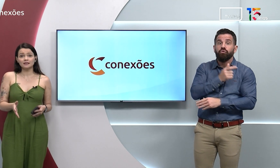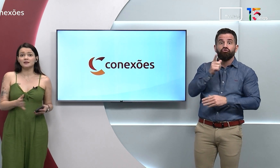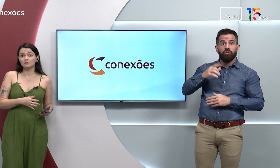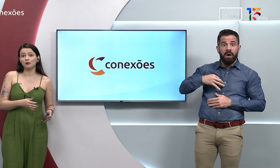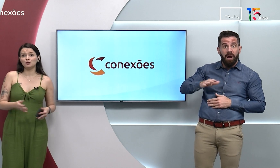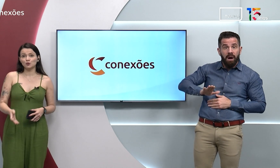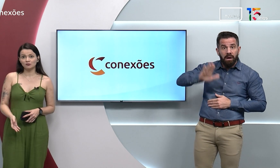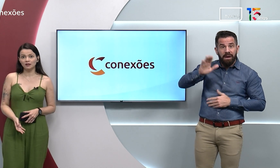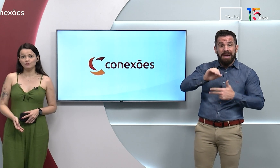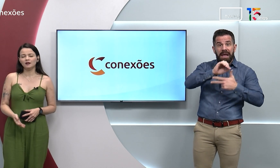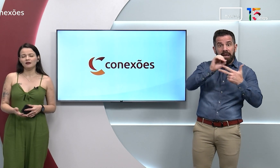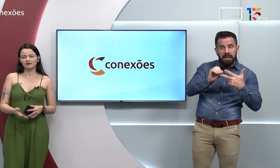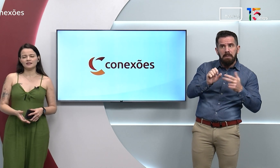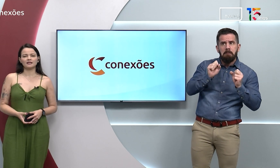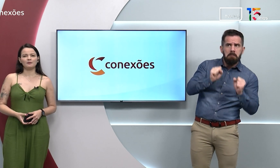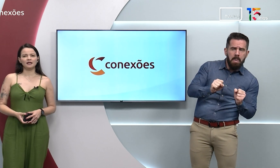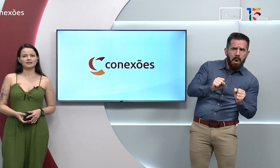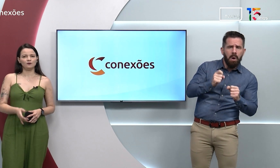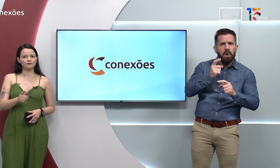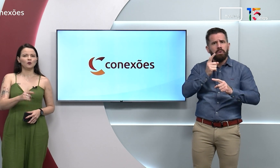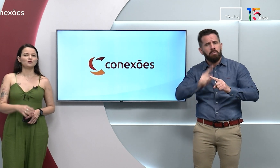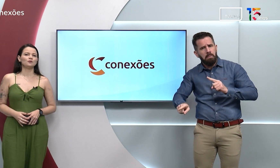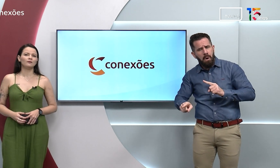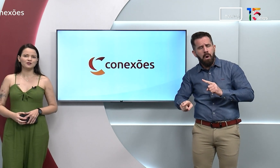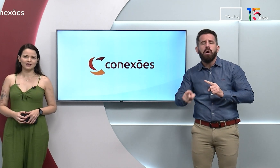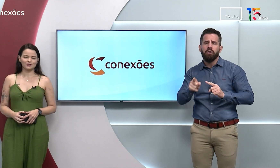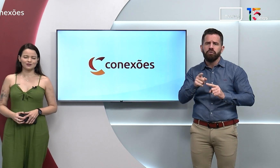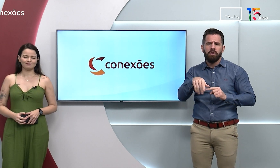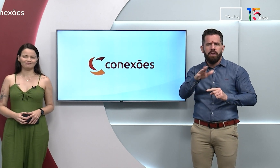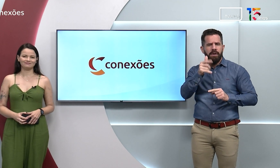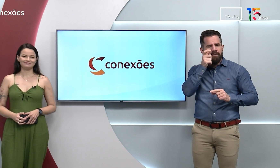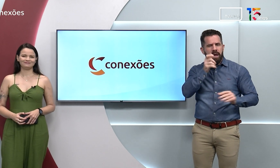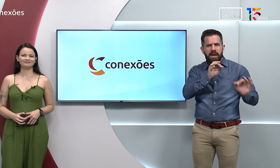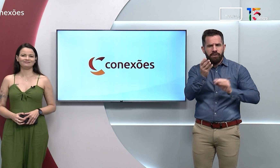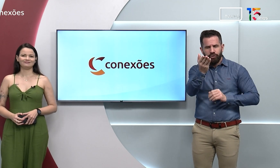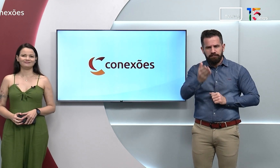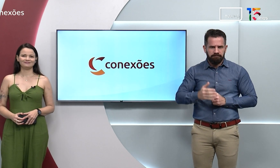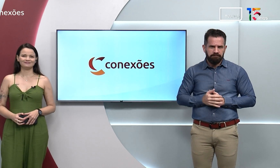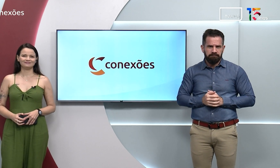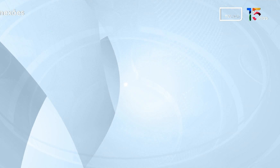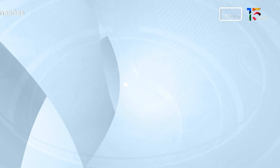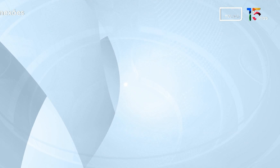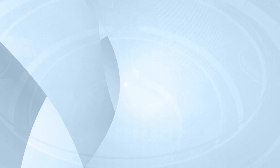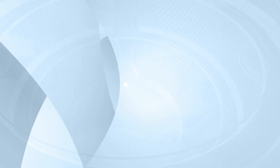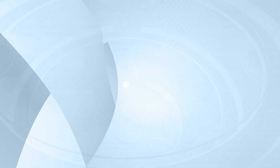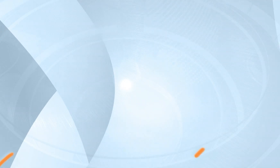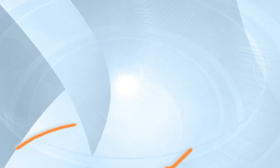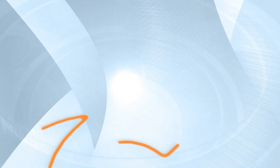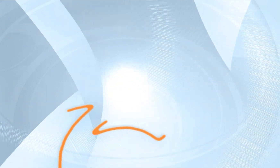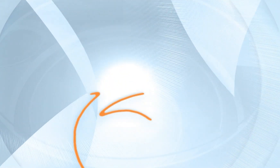prova e quer saber se pode ou não fazer essa remarcação, continua com a gente.